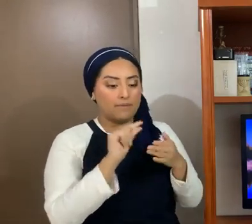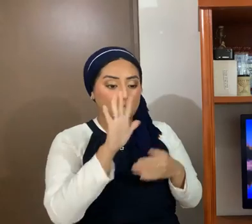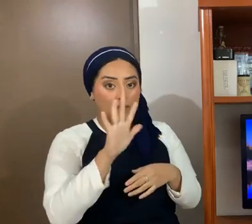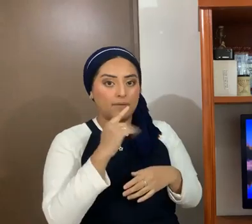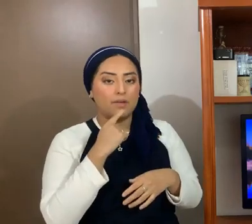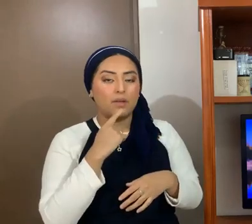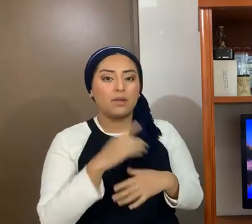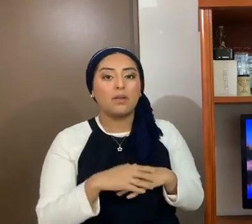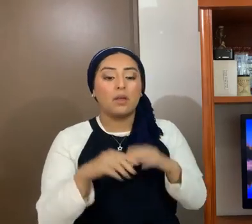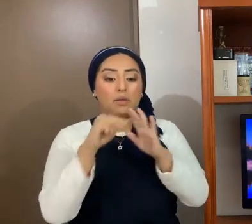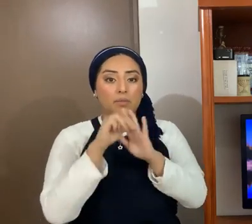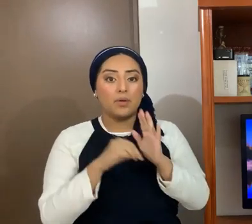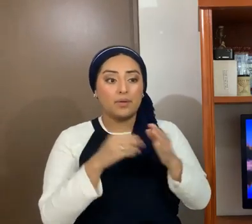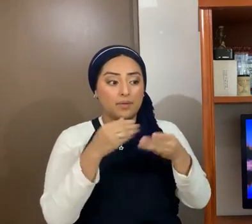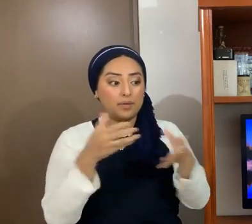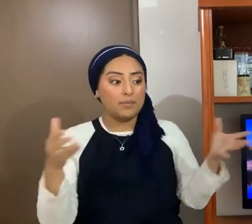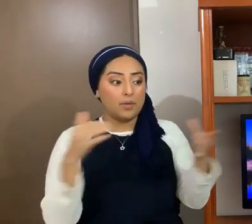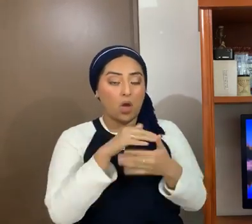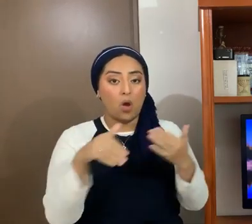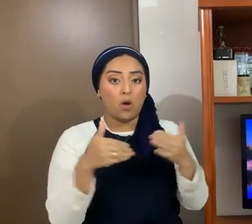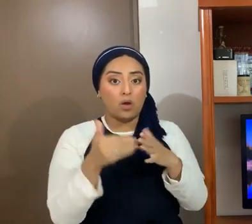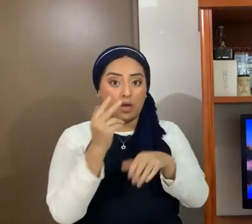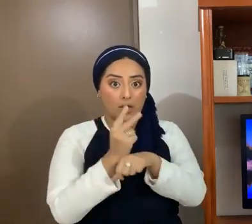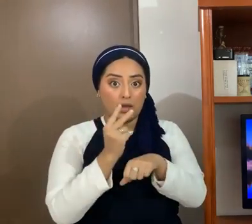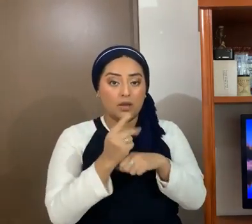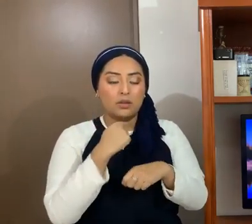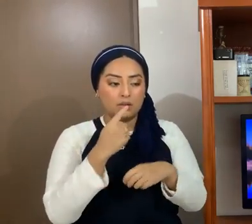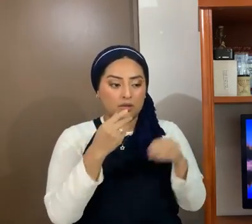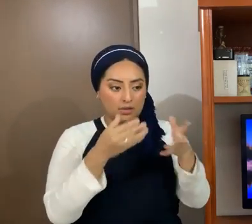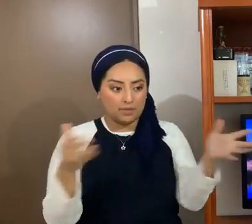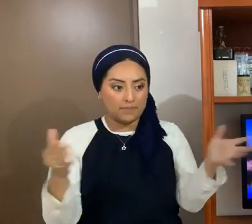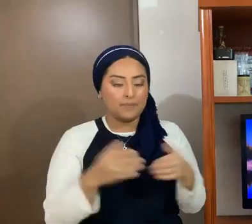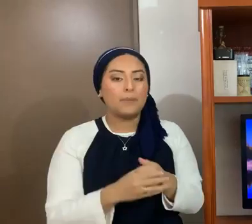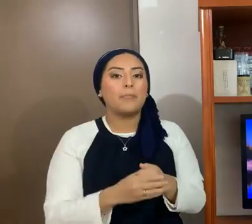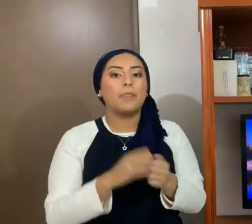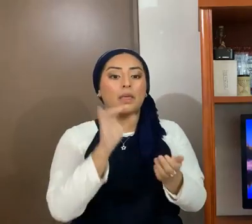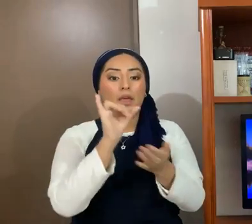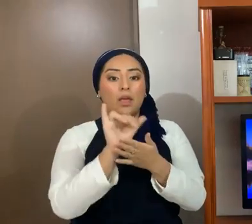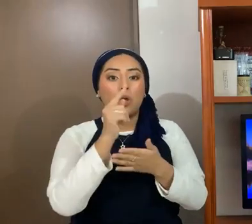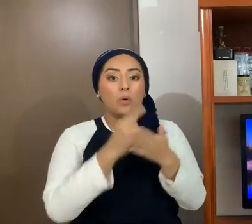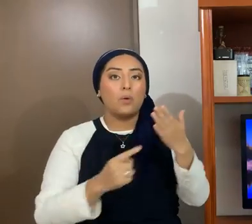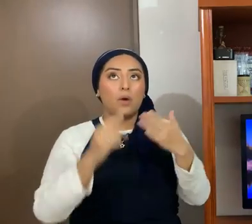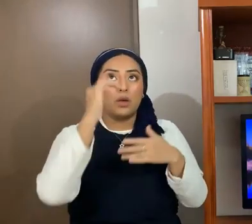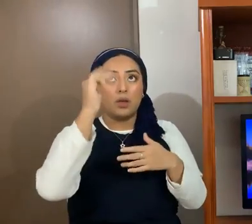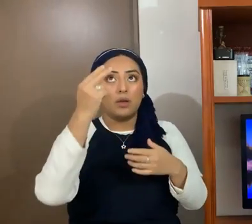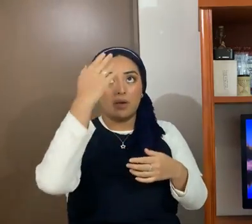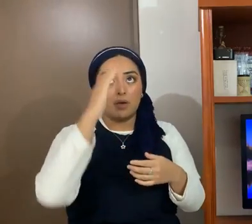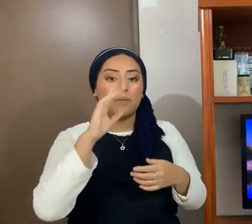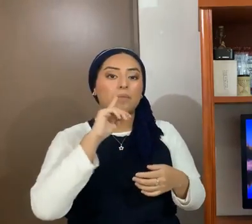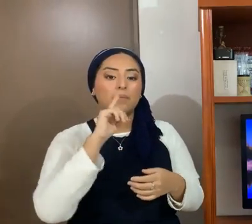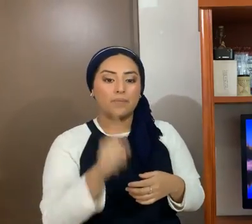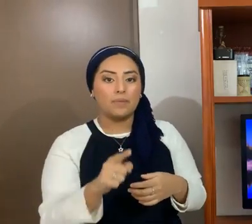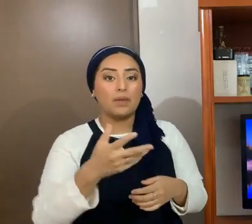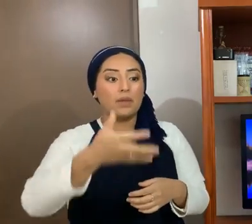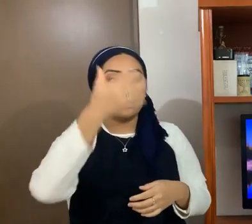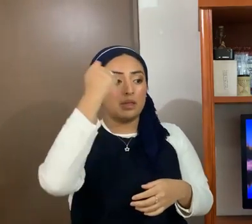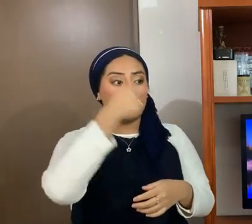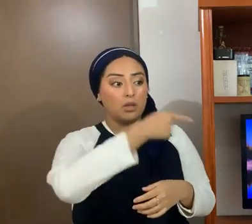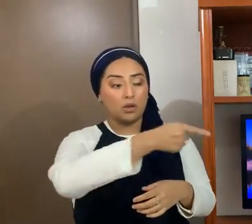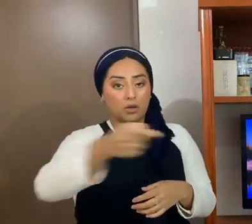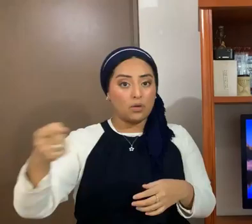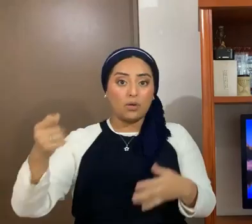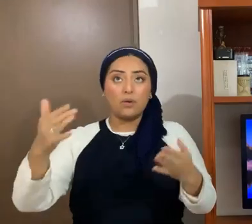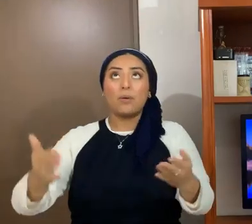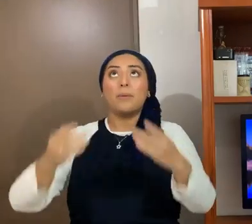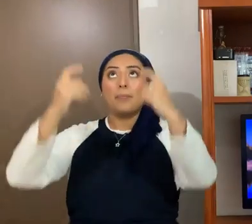5. Dice, y habló a Moisés a toda la congregación de los hijos de Israel, diciendo, esto es lo que Yahweh ha mandado. Tomad entre vosotros ofrenda